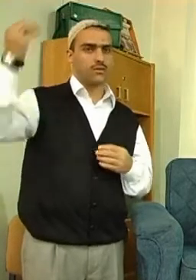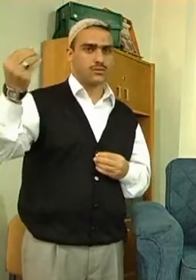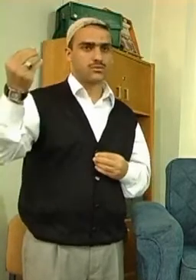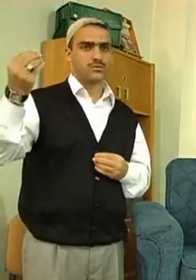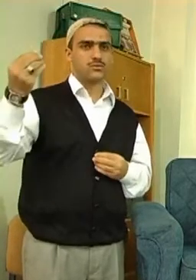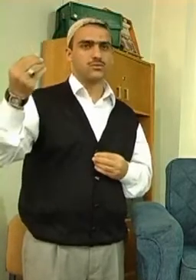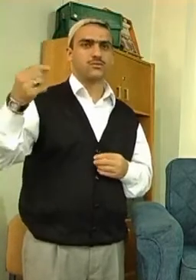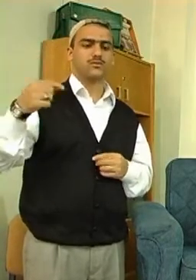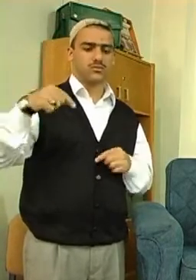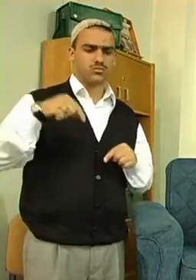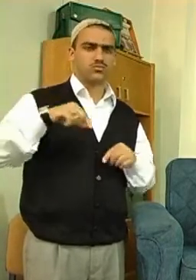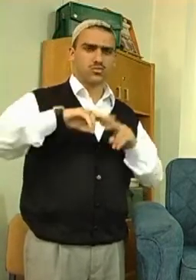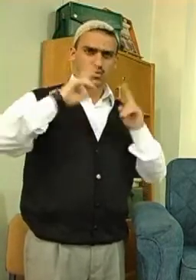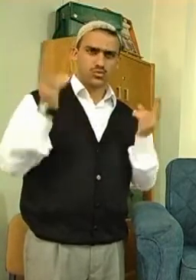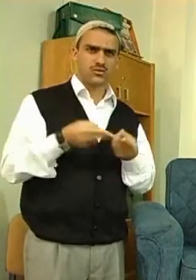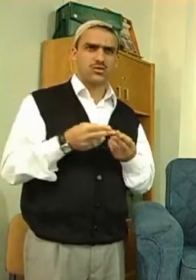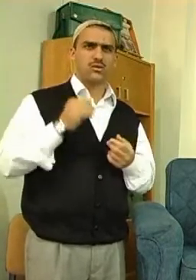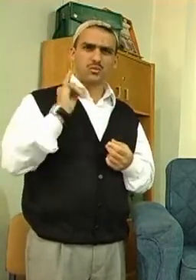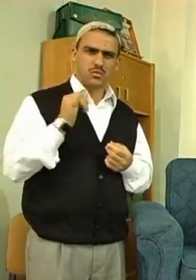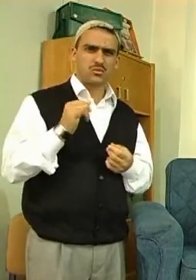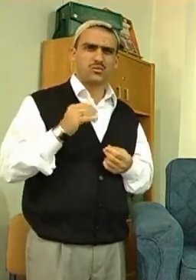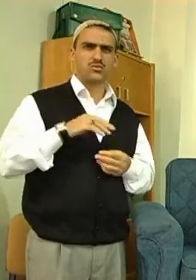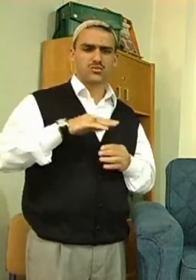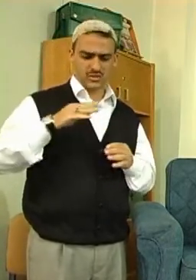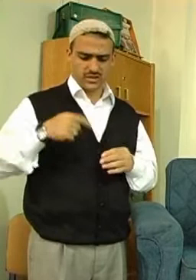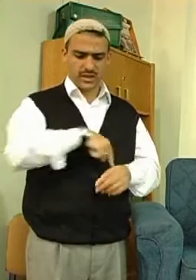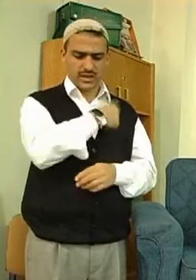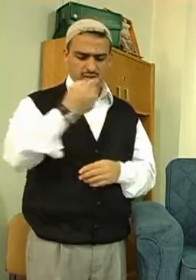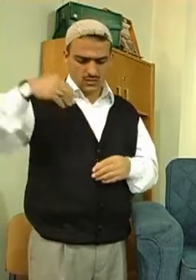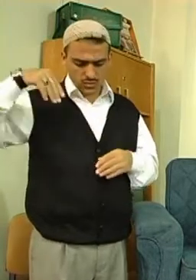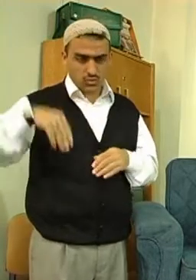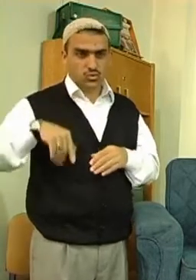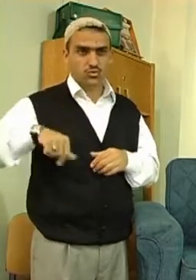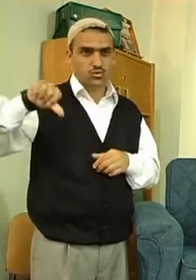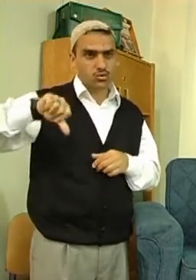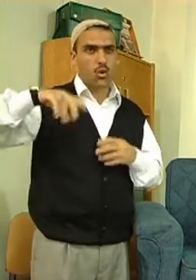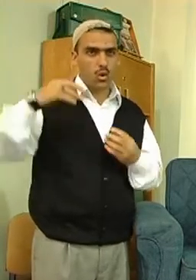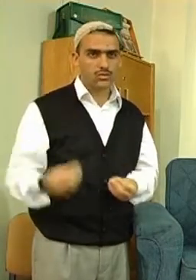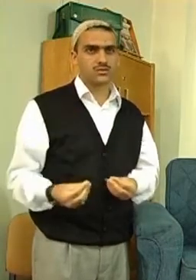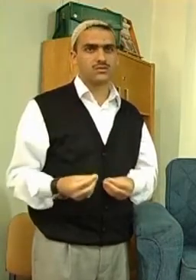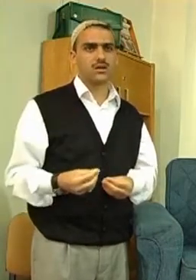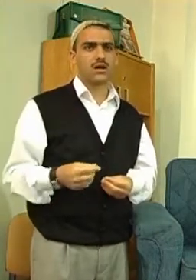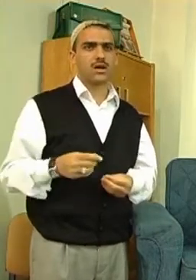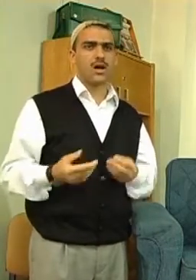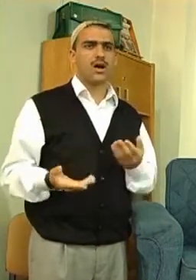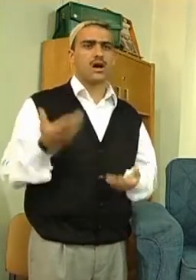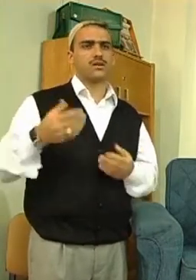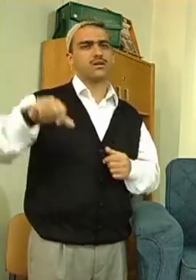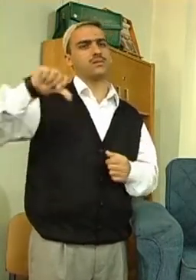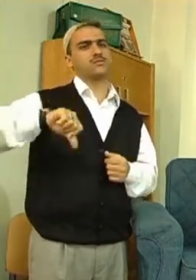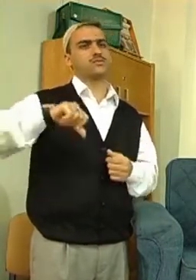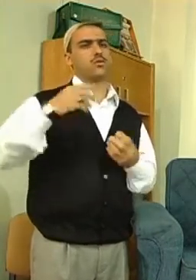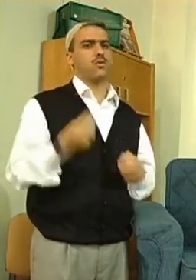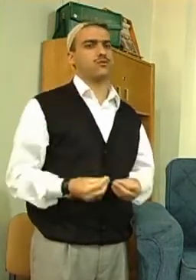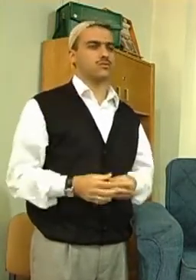ediyor yani. İnsan burada yükseliyor, burada alçalıyor. Ona göre de ahirette mükafat ve mücazat görüyor. Evet.